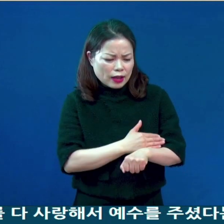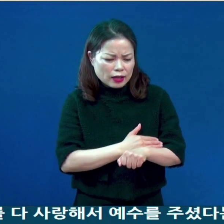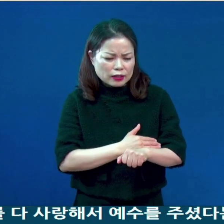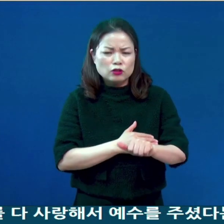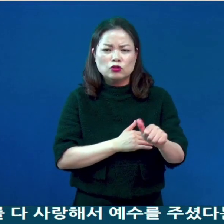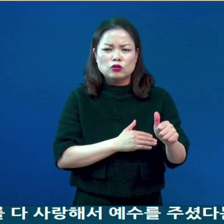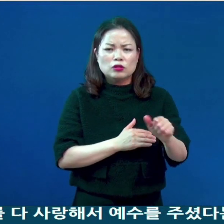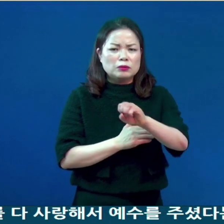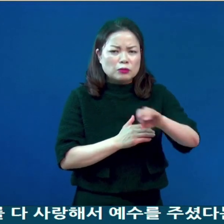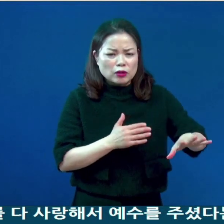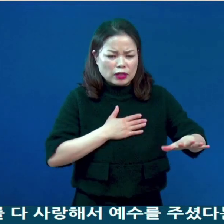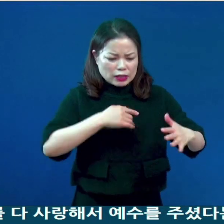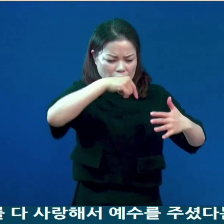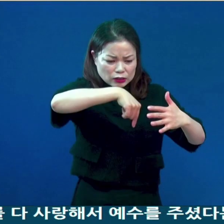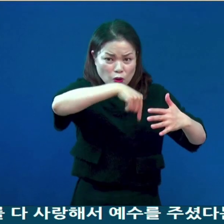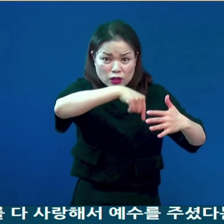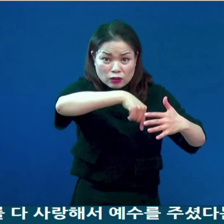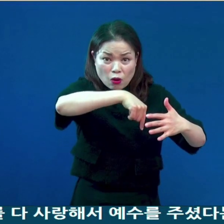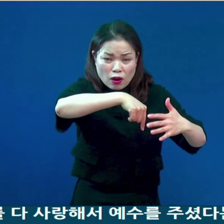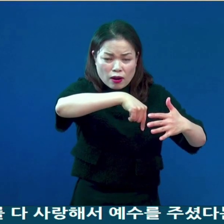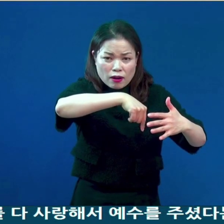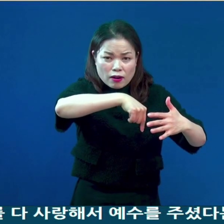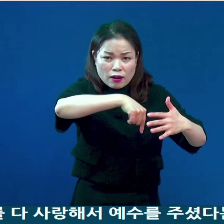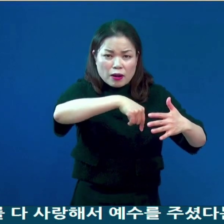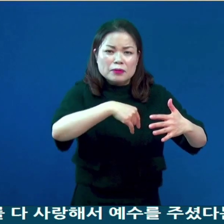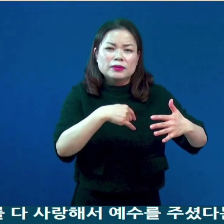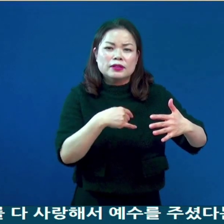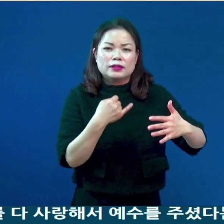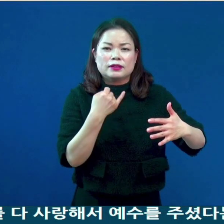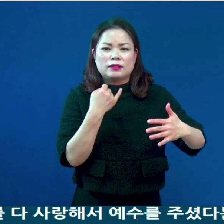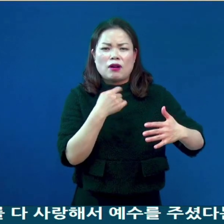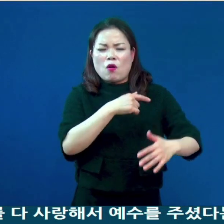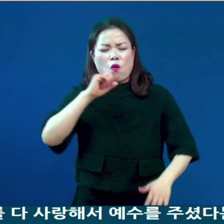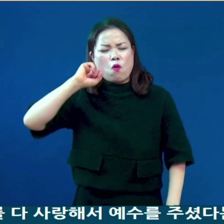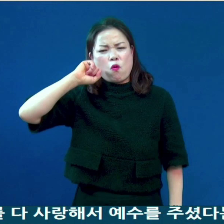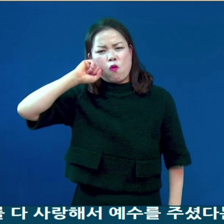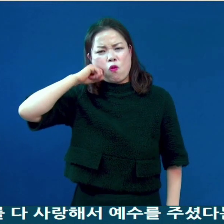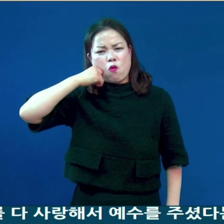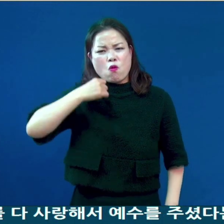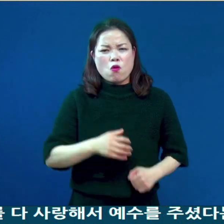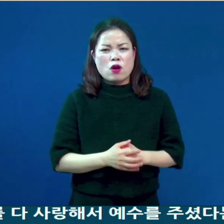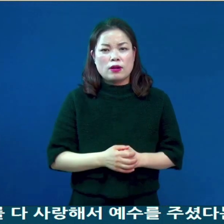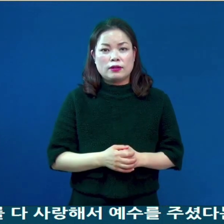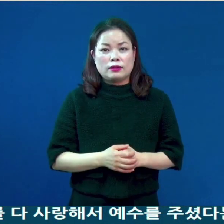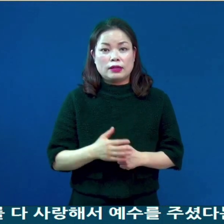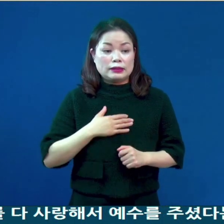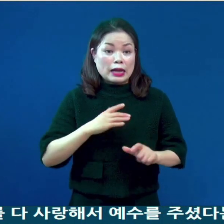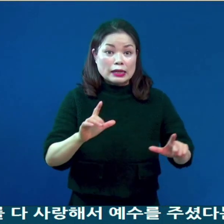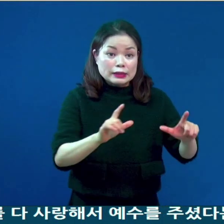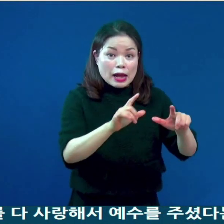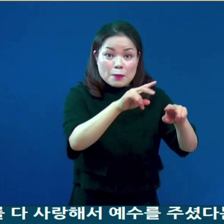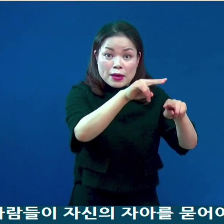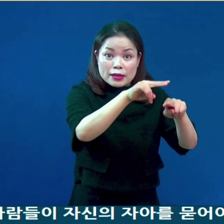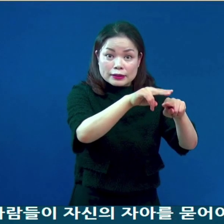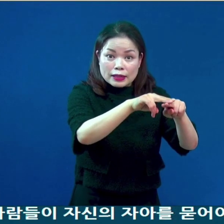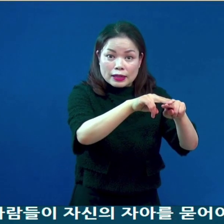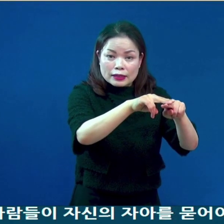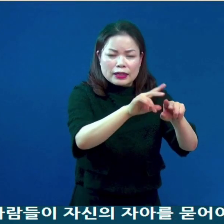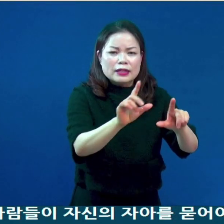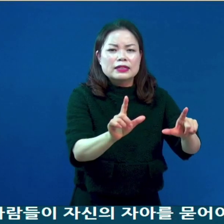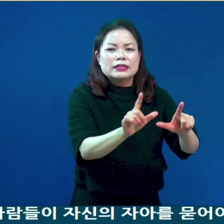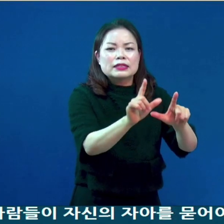것이 내 내면의 삶 속에서, 내면 속에서만 하면 이게 되게 어렵습니다. 근데 내가 삶의 자리에서,